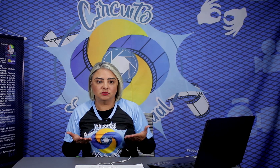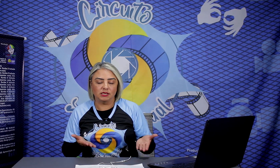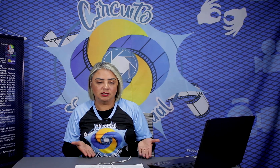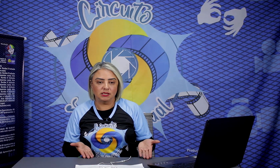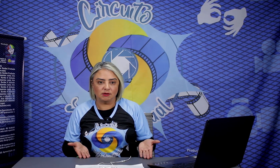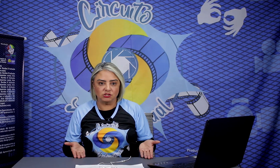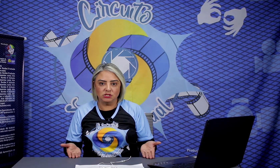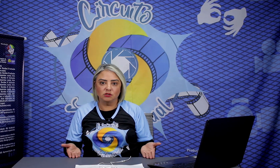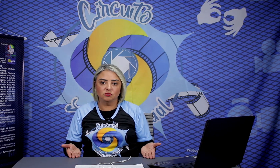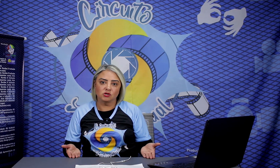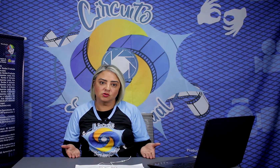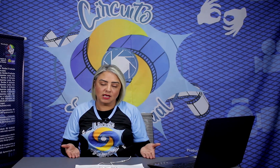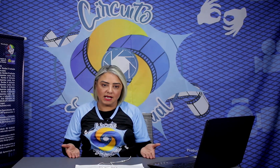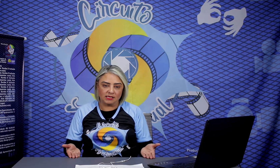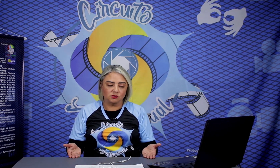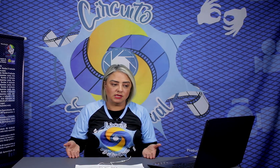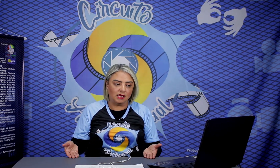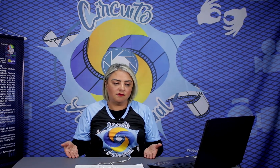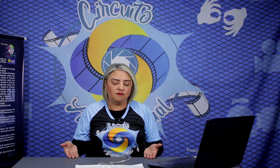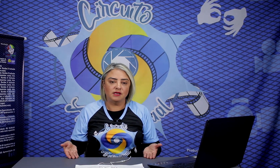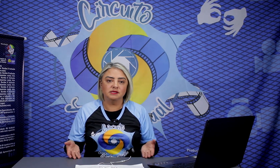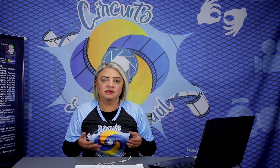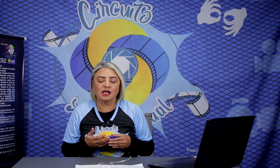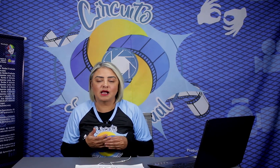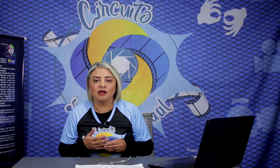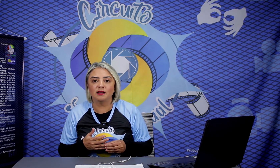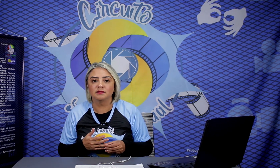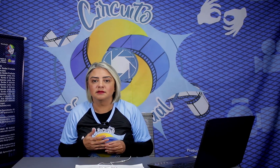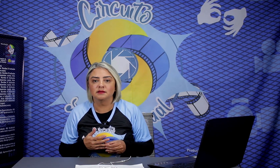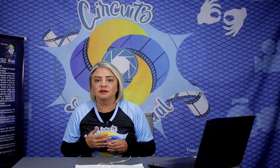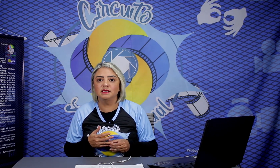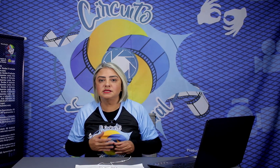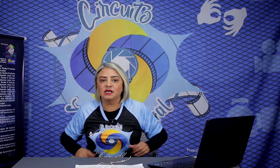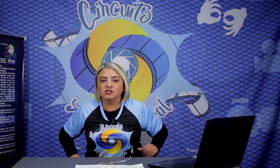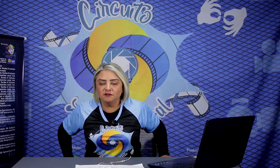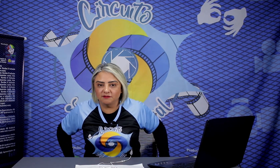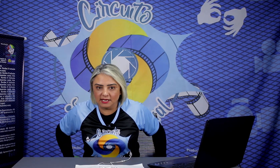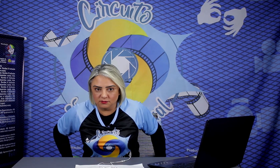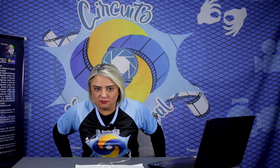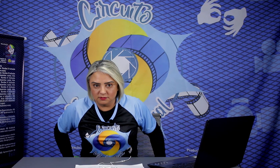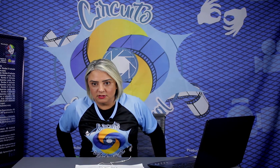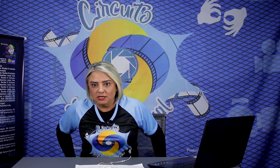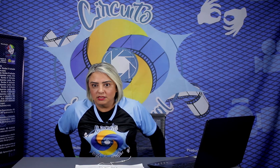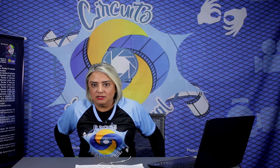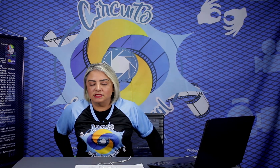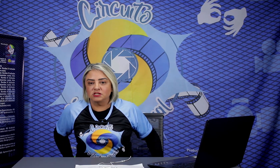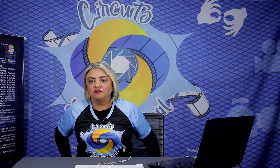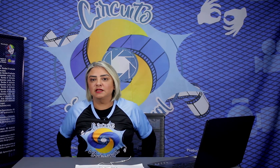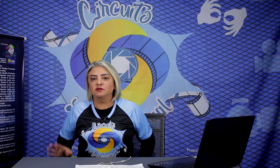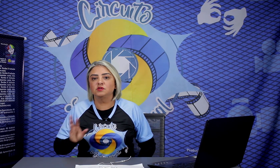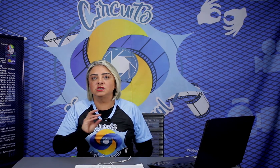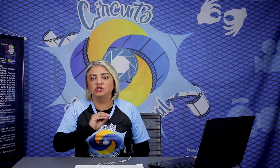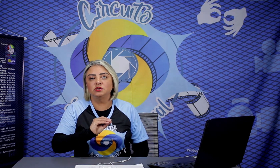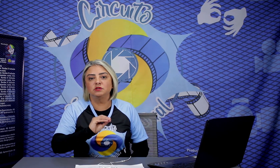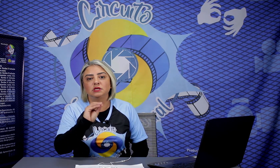aqui em Taguatinga, o nosso CAS do DF, ele está desativado. Desativado no sentido que não